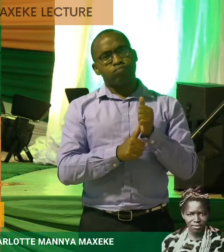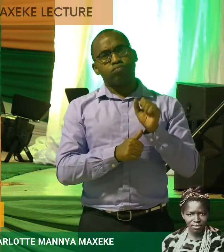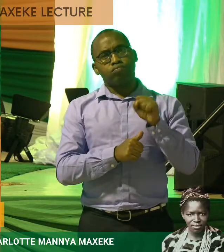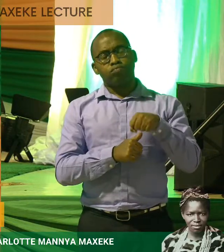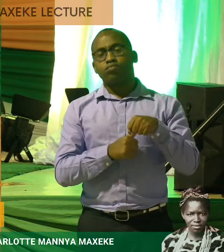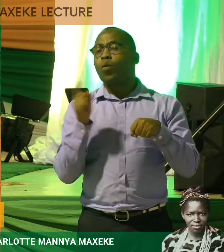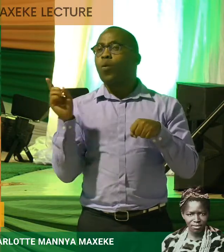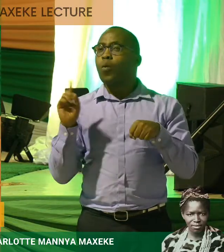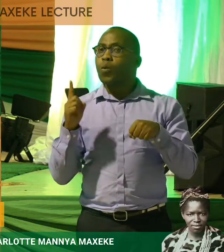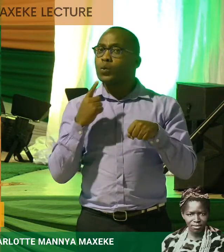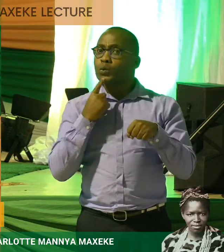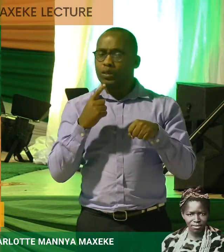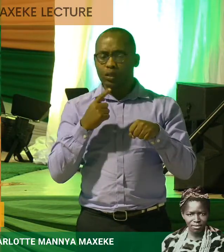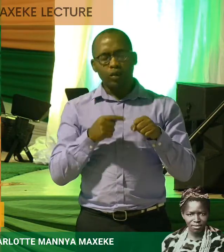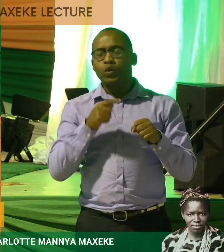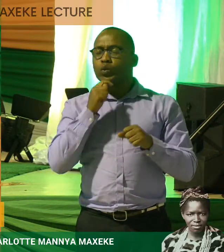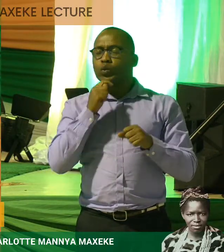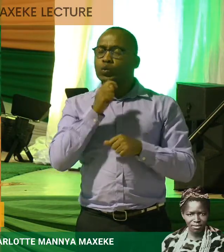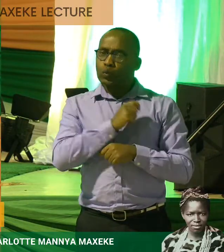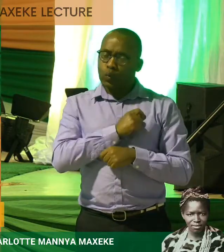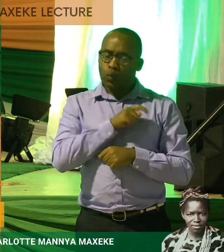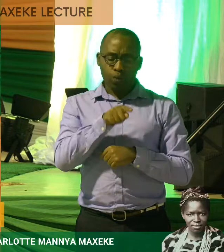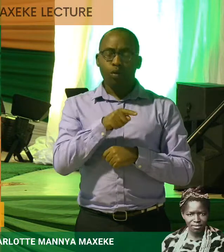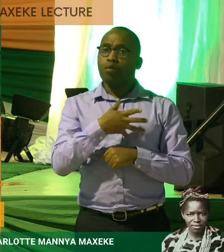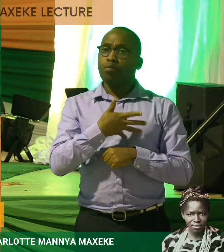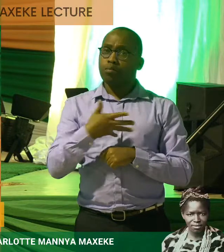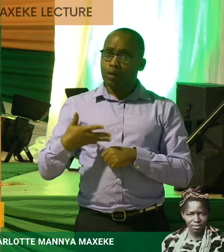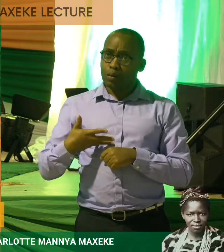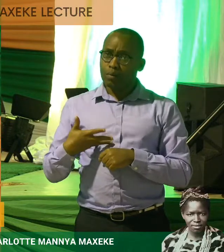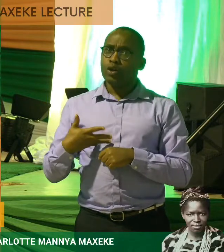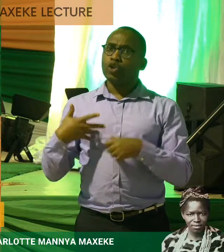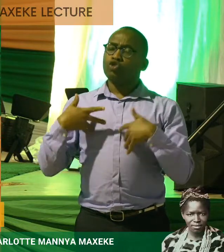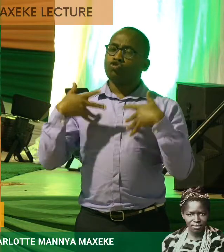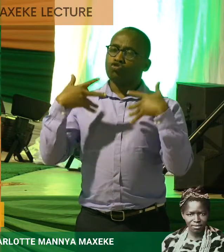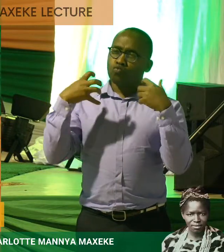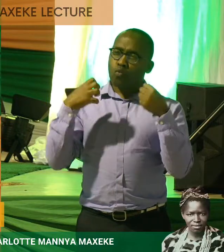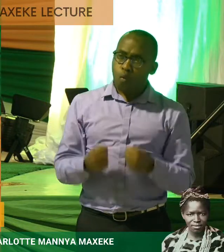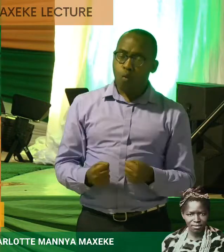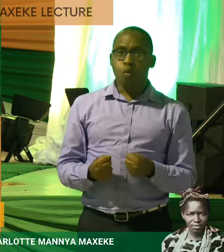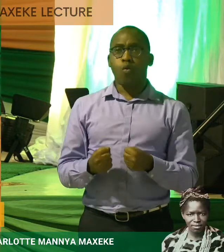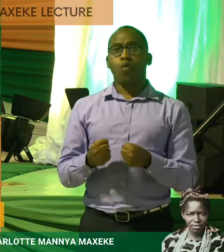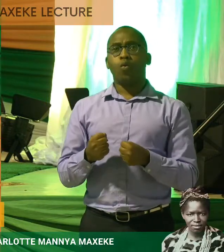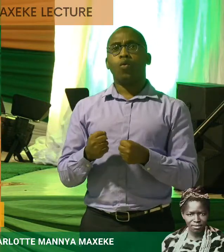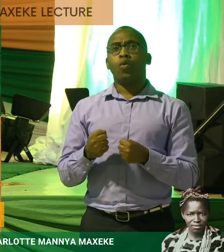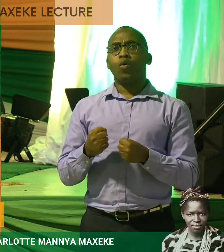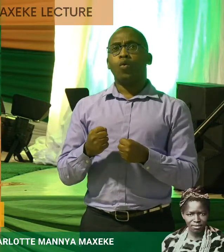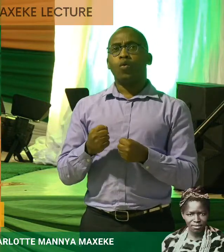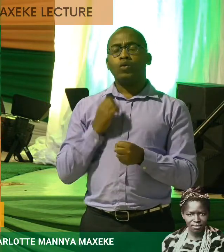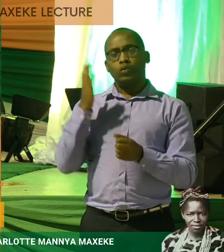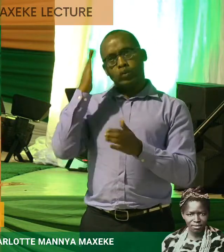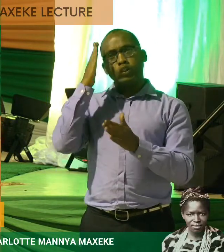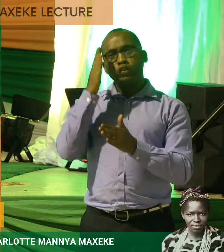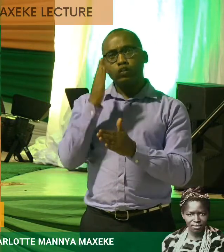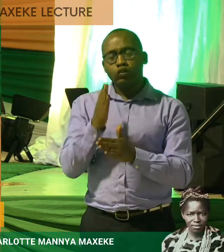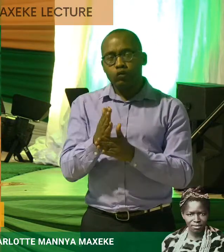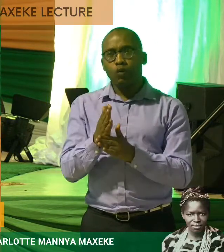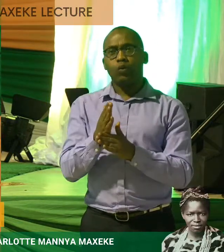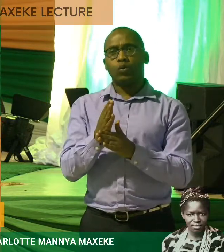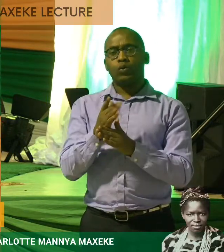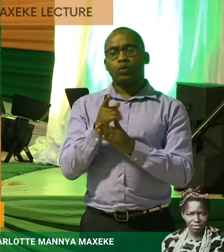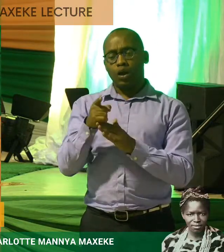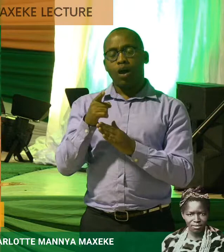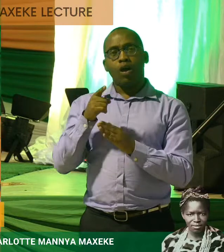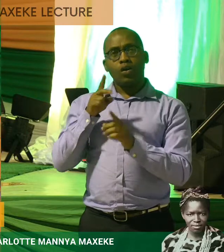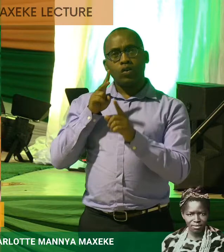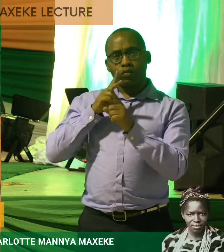kwezazinto ebezixela uba nyhani yayingumama kunjalo nje umama ostrong owayeqotho